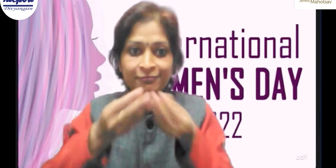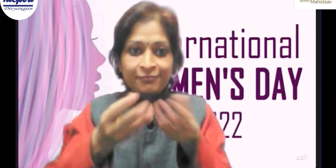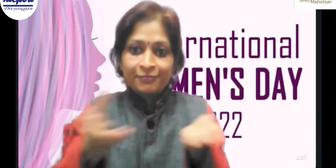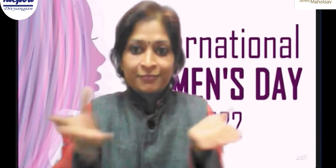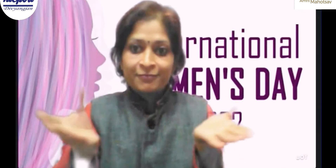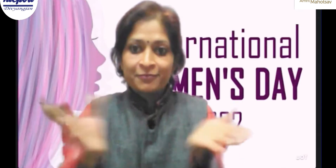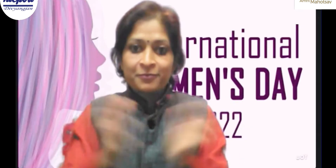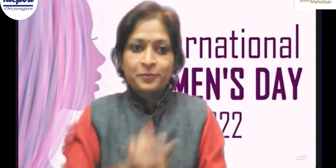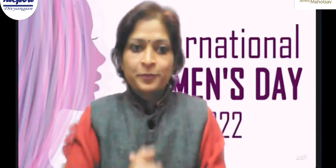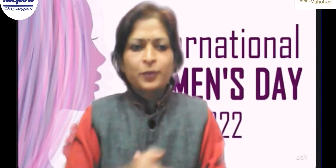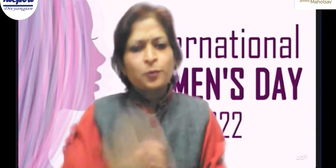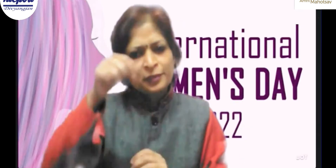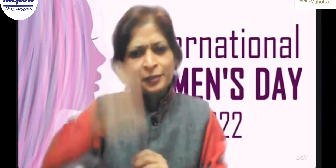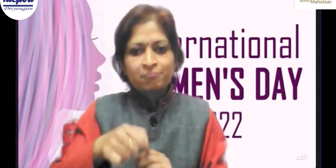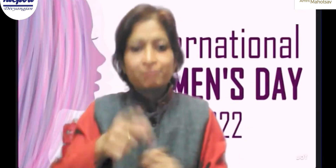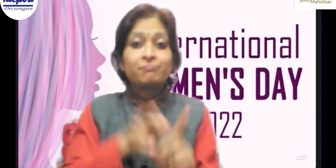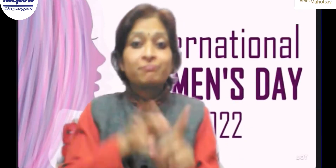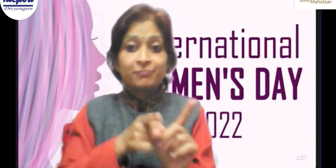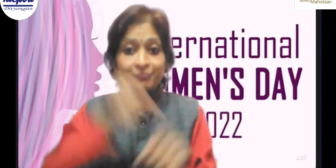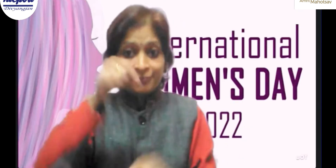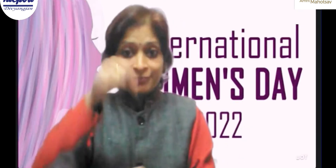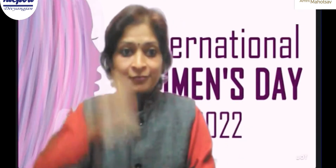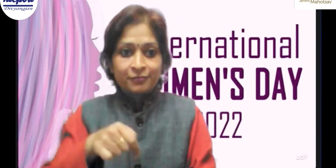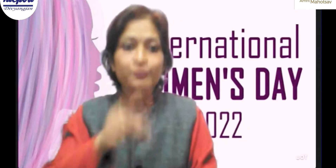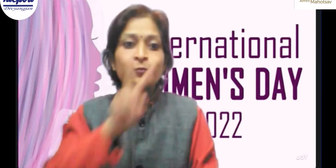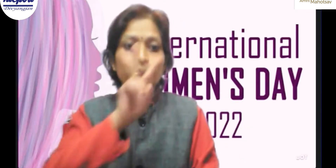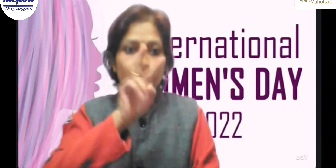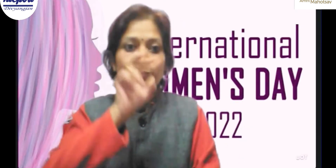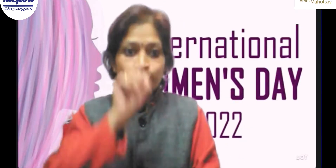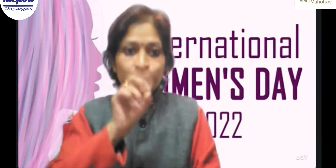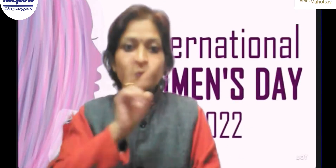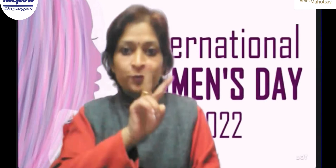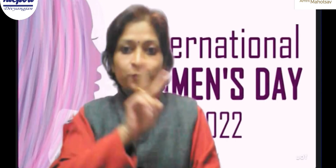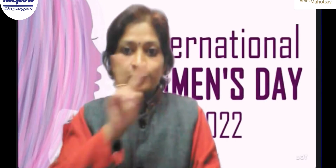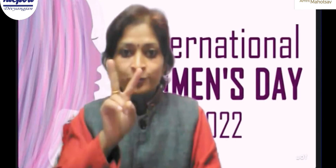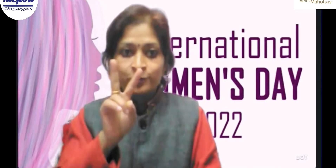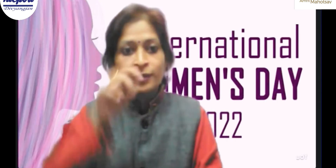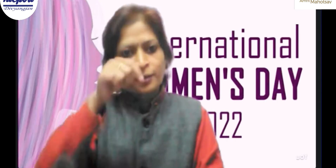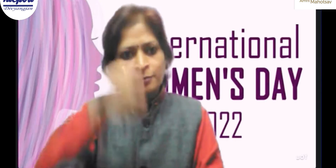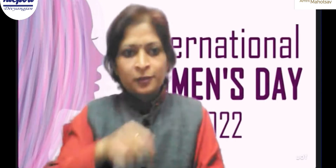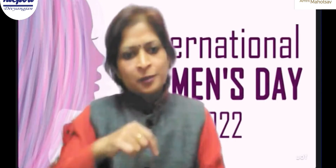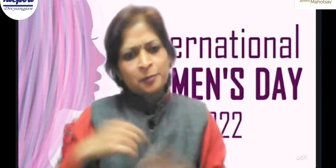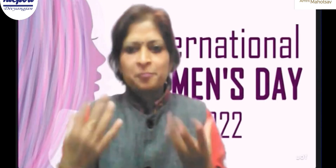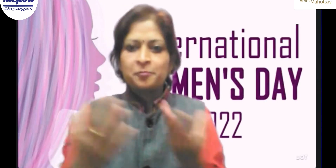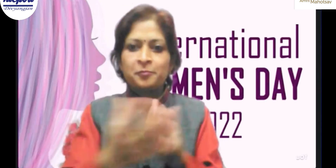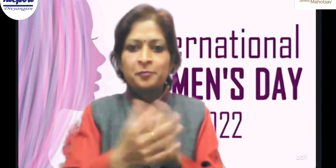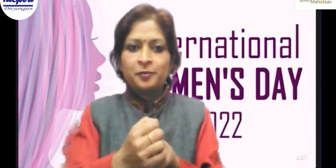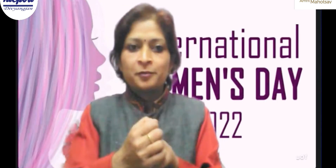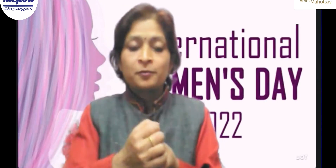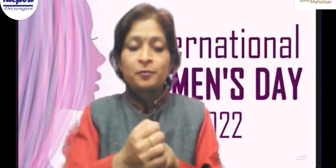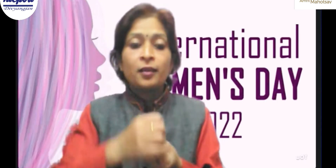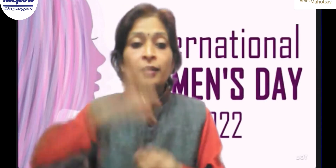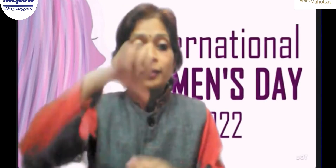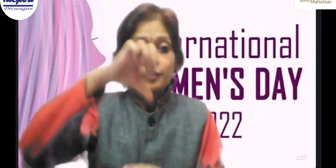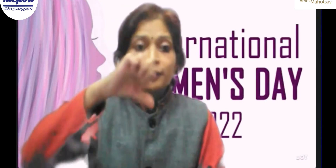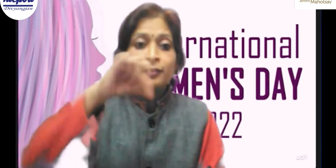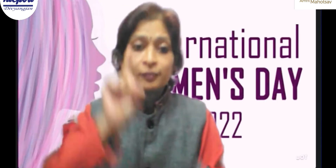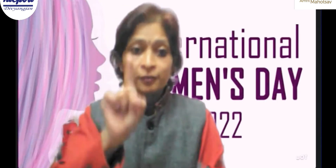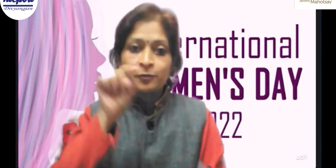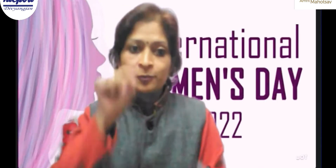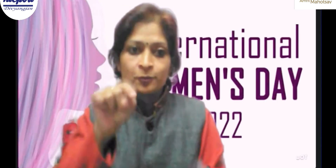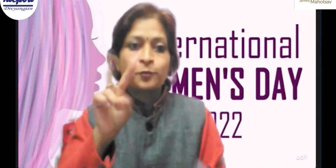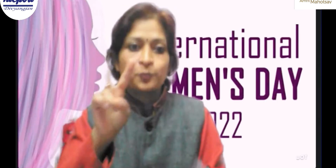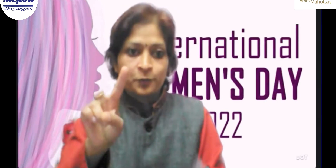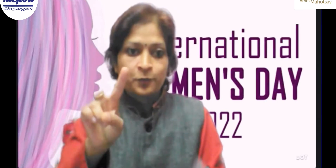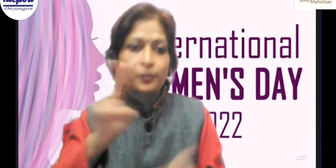मनाया जाता है। तो इस वर्ष यानी सन 2022 में हम सबने भी हमारे